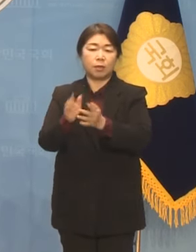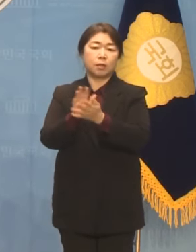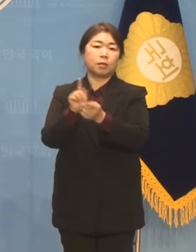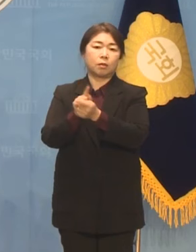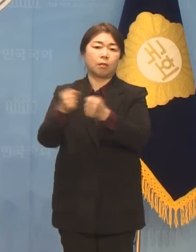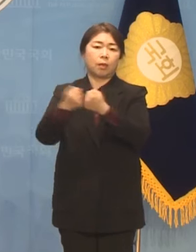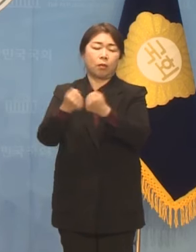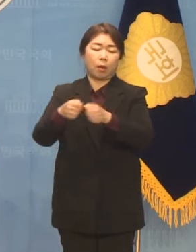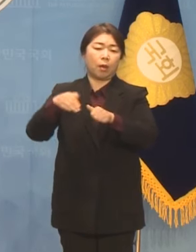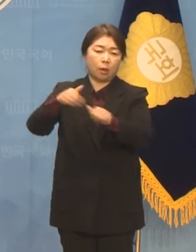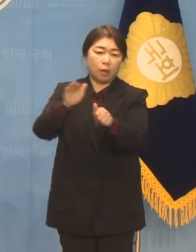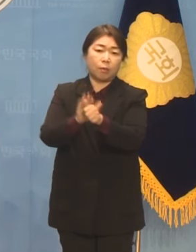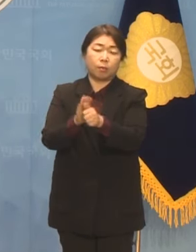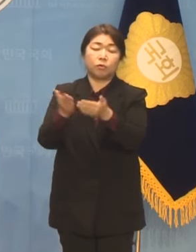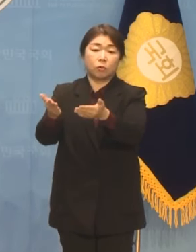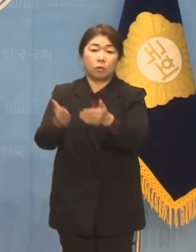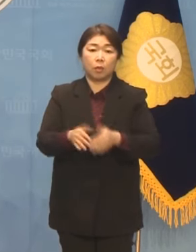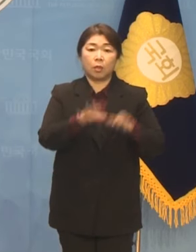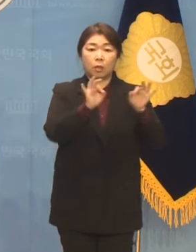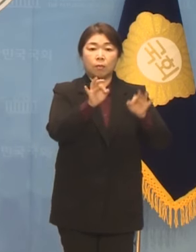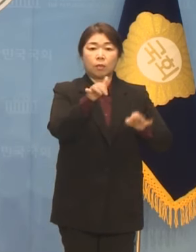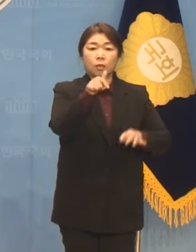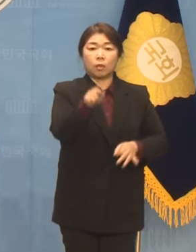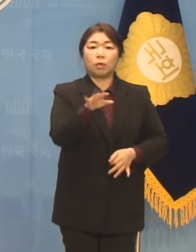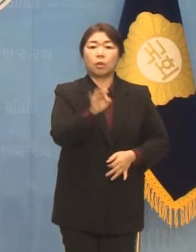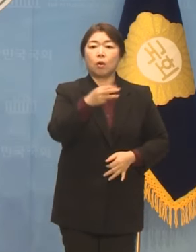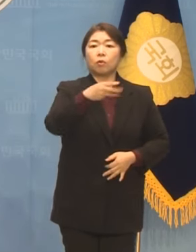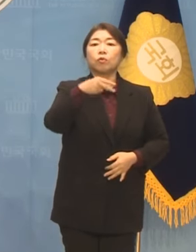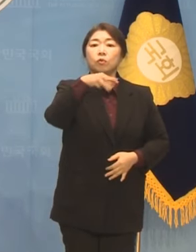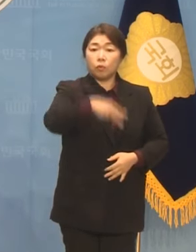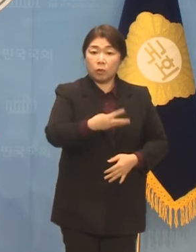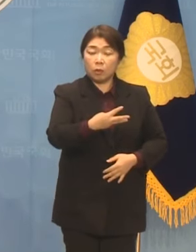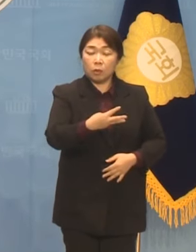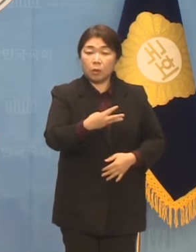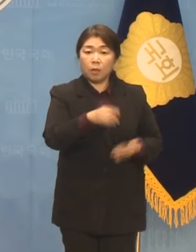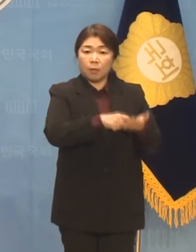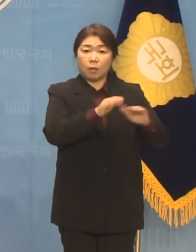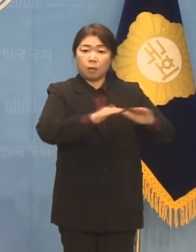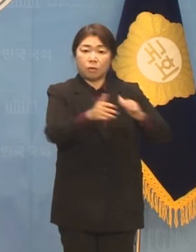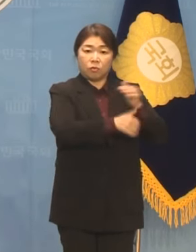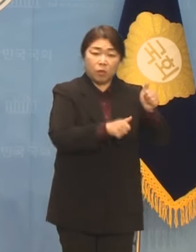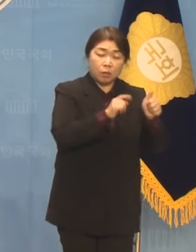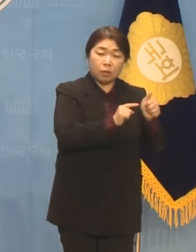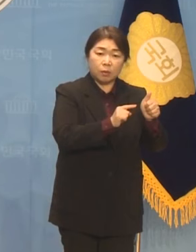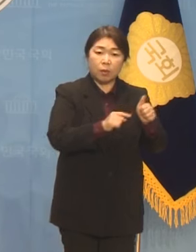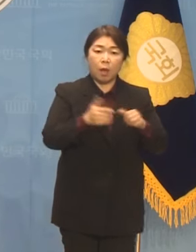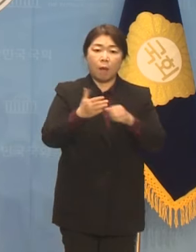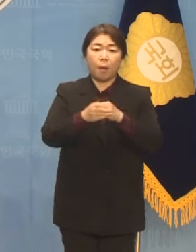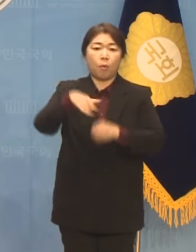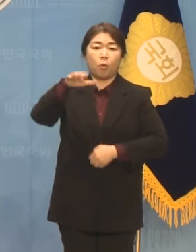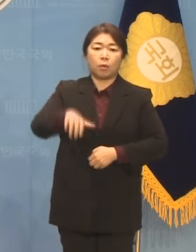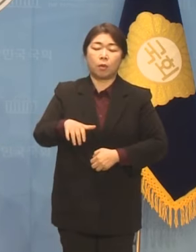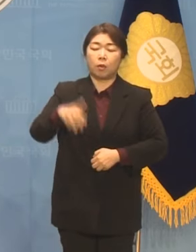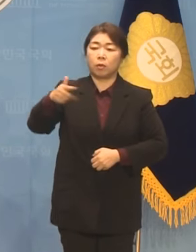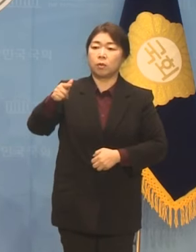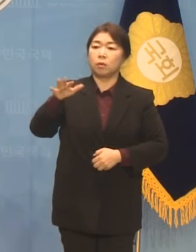격려하고 김경률 비대위원은 마포에서 정청래 의원을 대적할이라는 듯